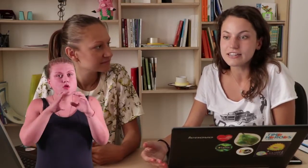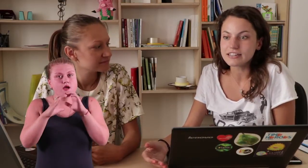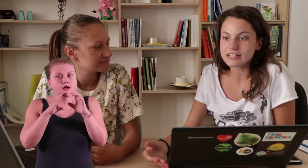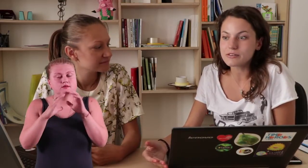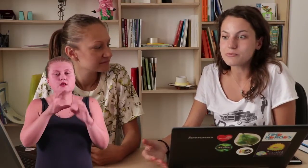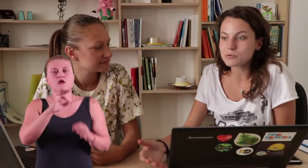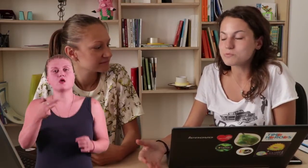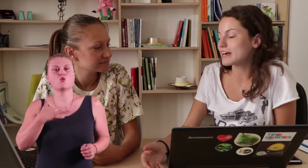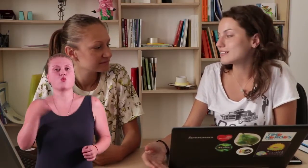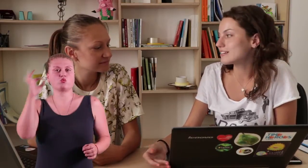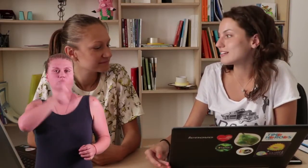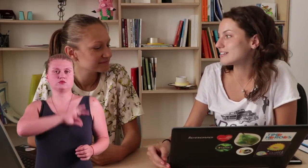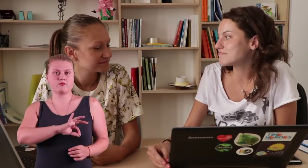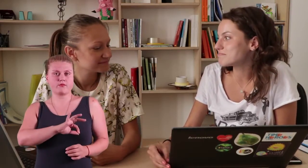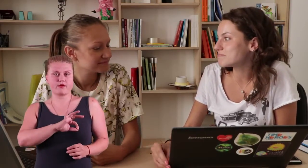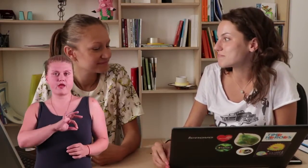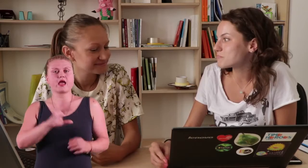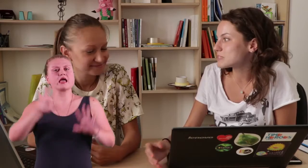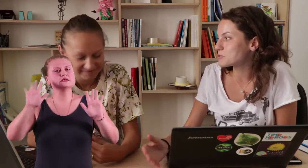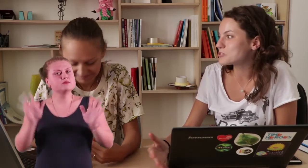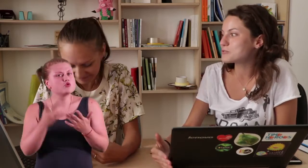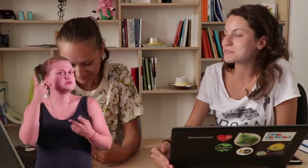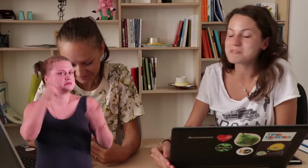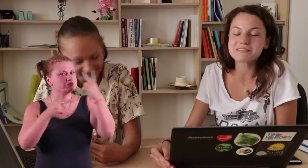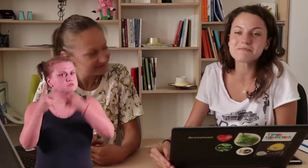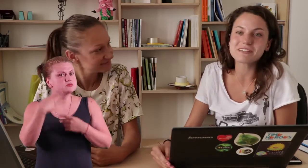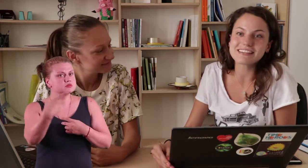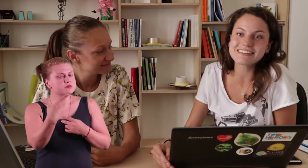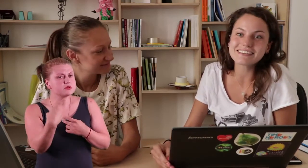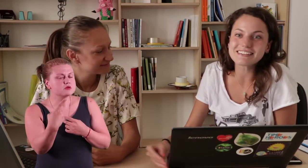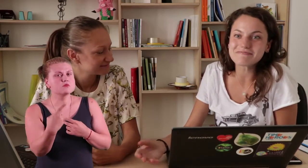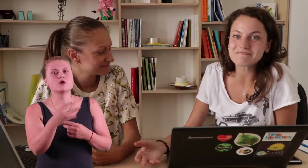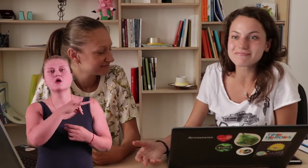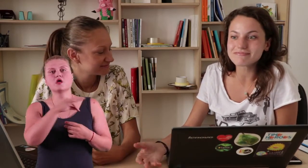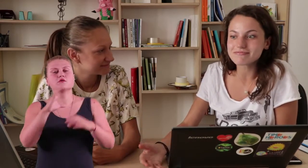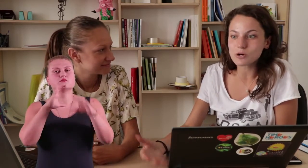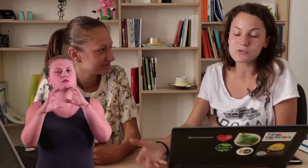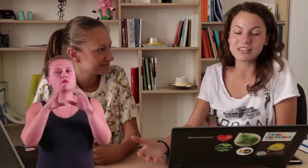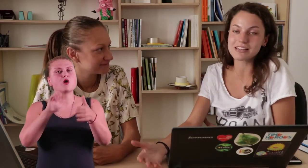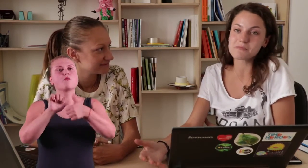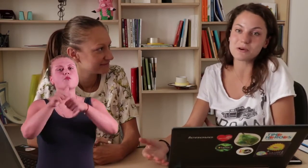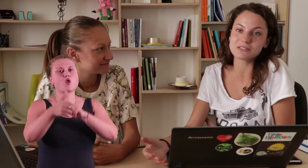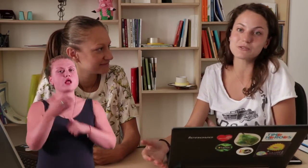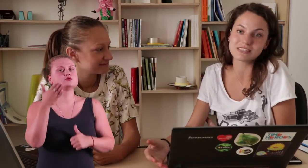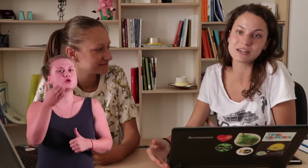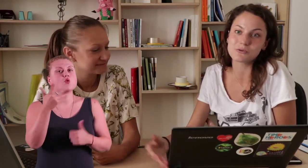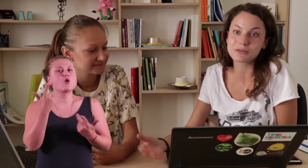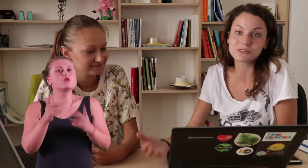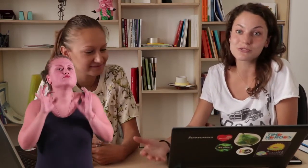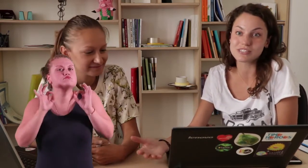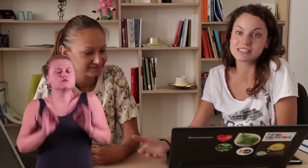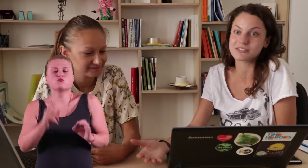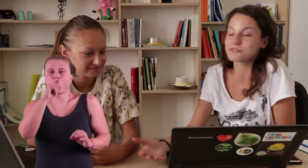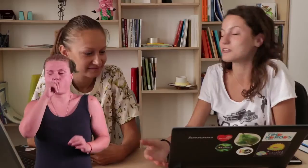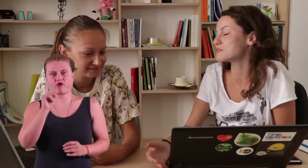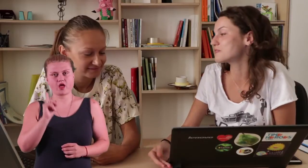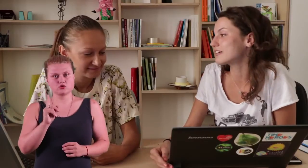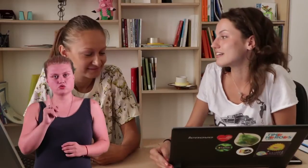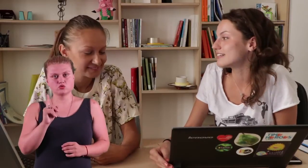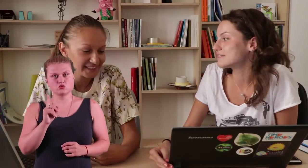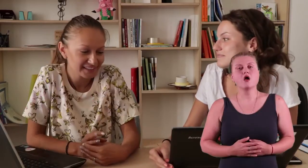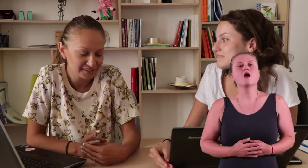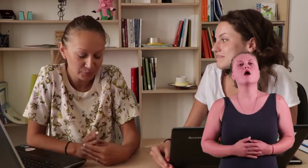комуникация. И успях да започна да го разбирам и да комуникирам по-лесно с него, което всъщност наистина е много